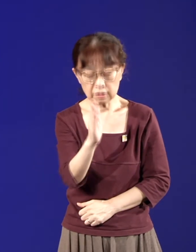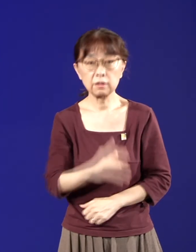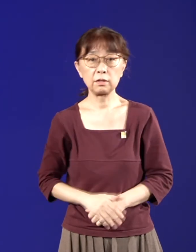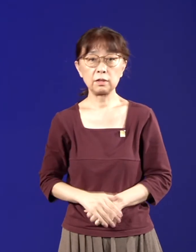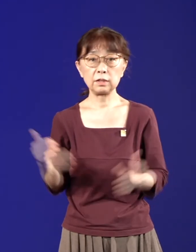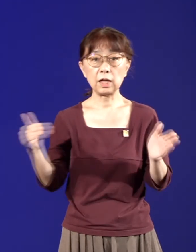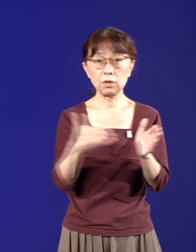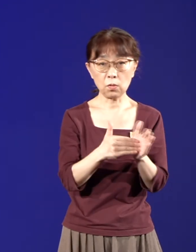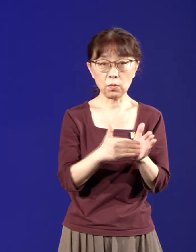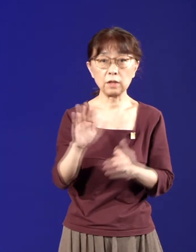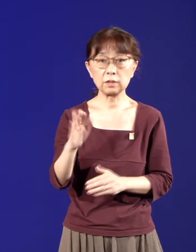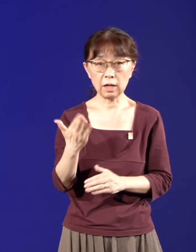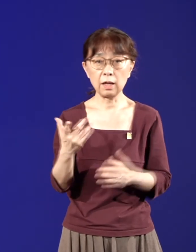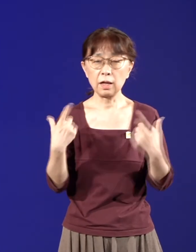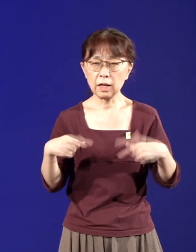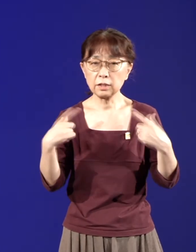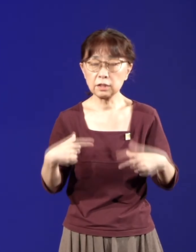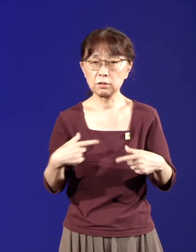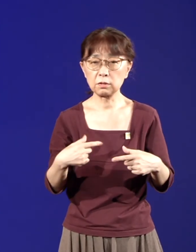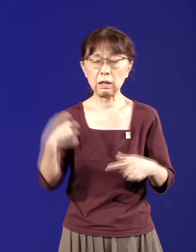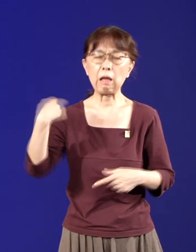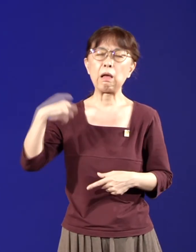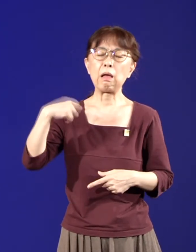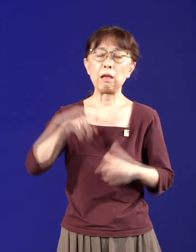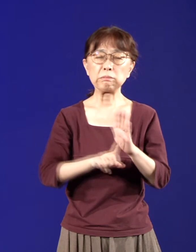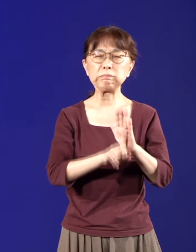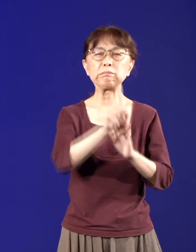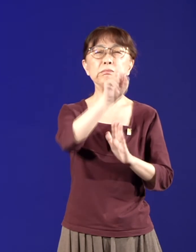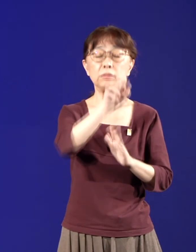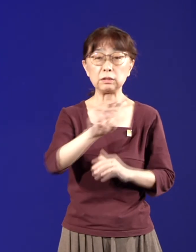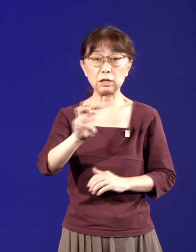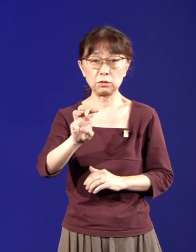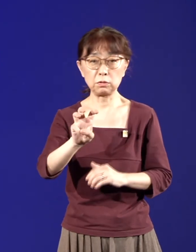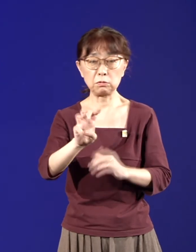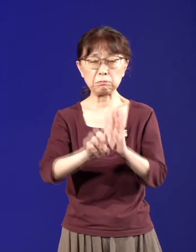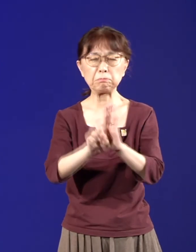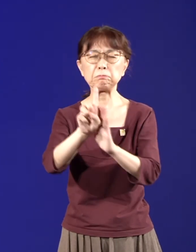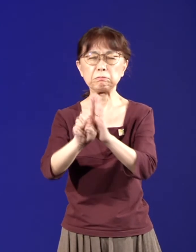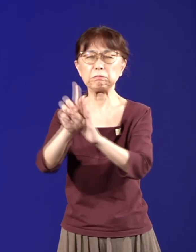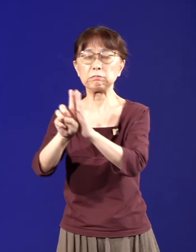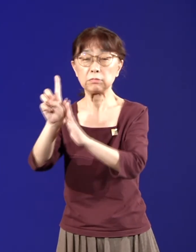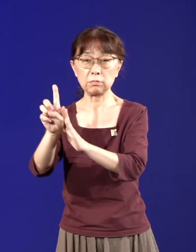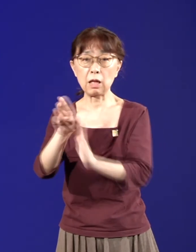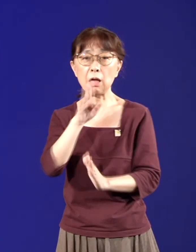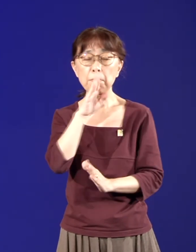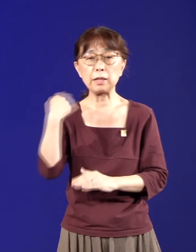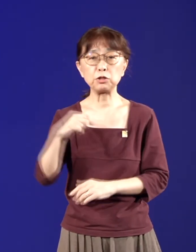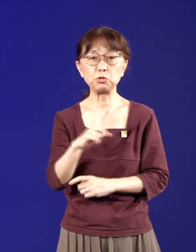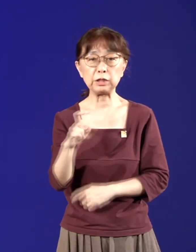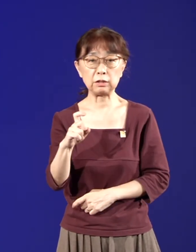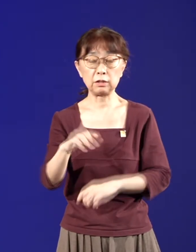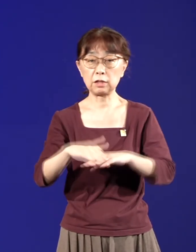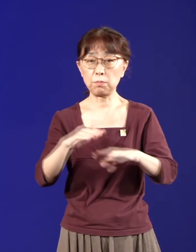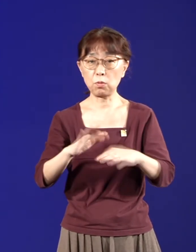後になりますけれども、連日30度を超える真夏日が札幌でも続いております。で熱中症